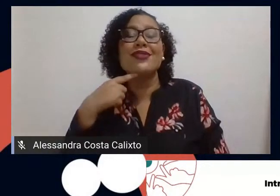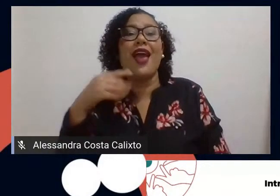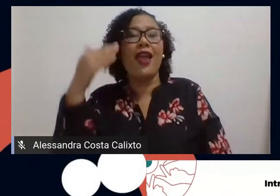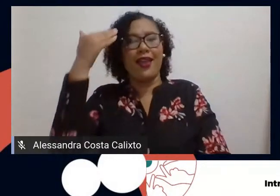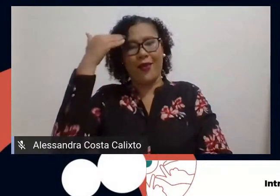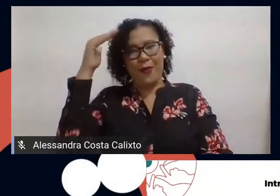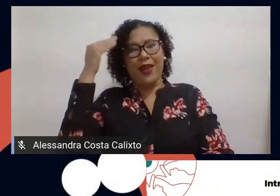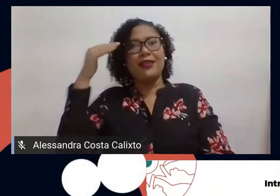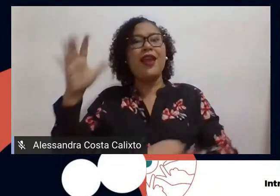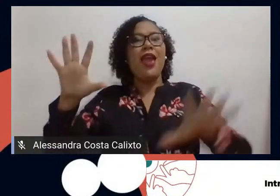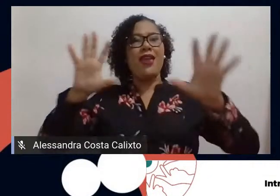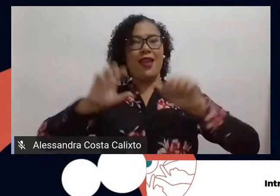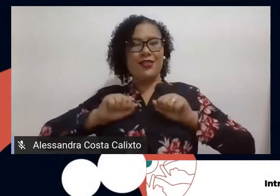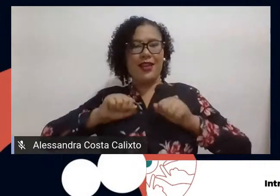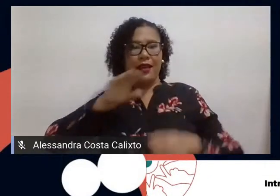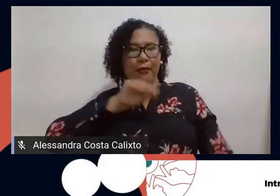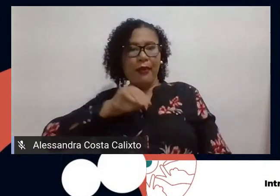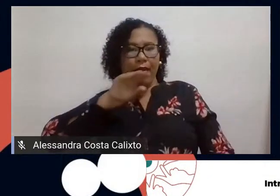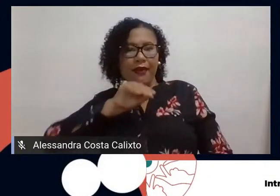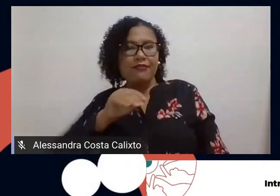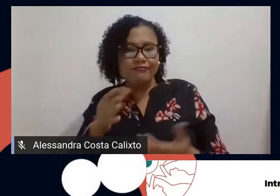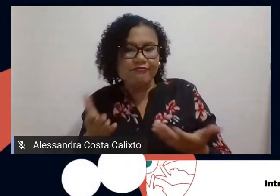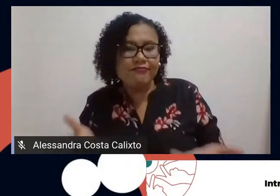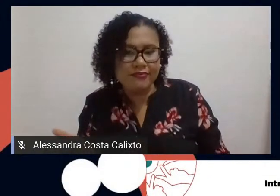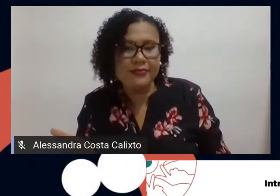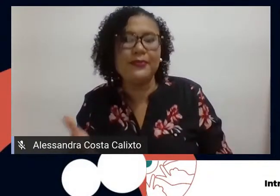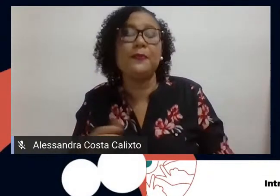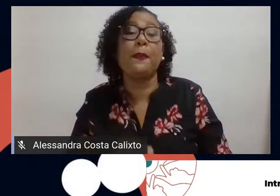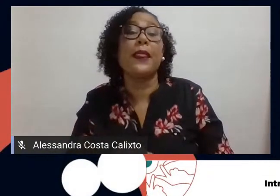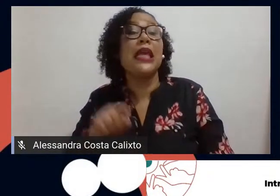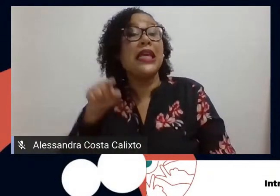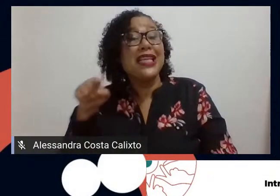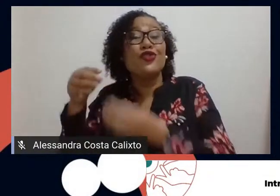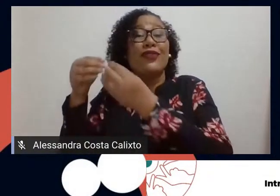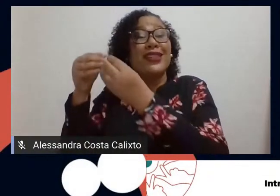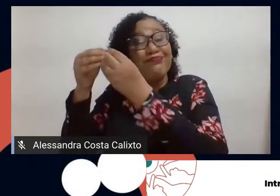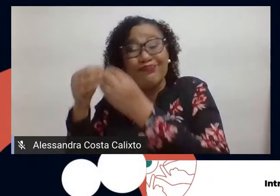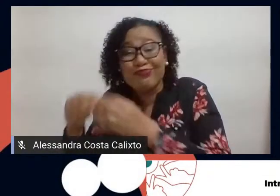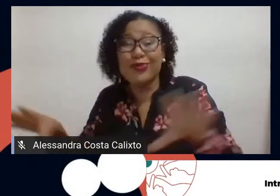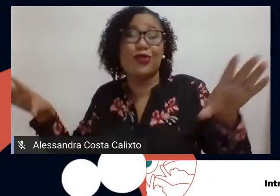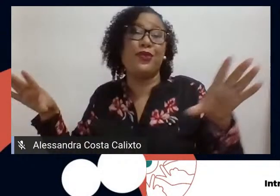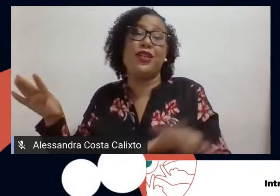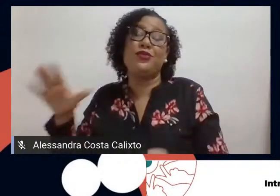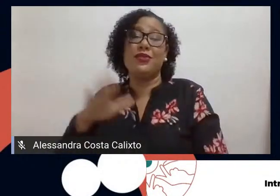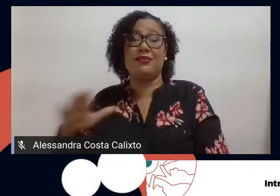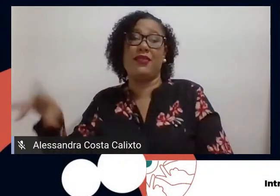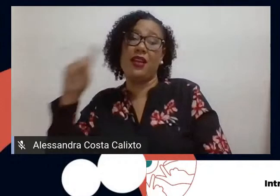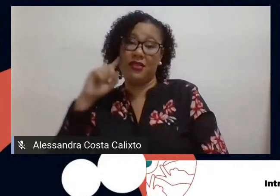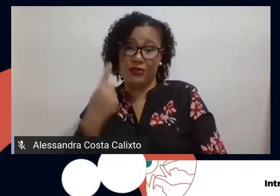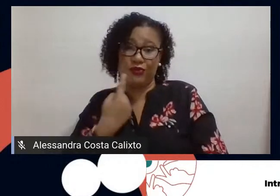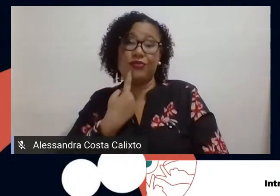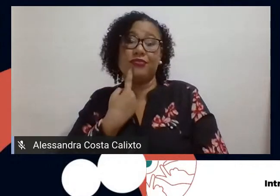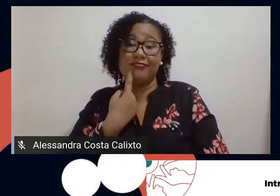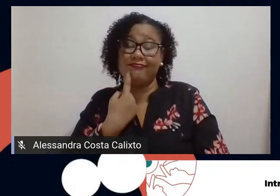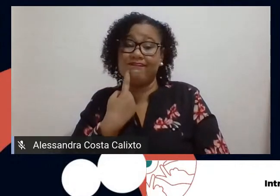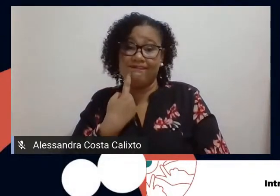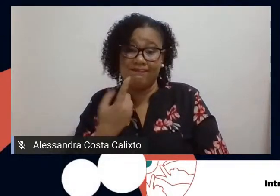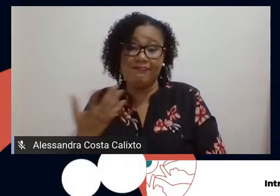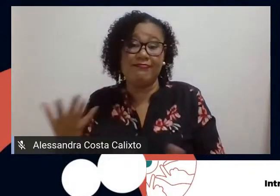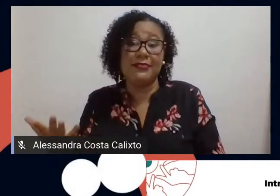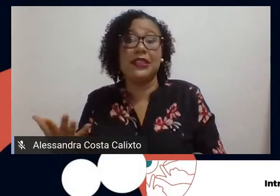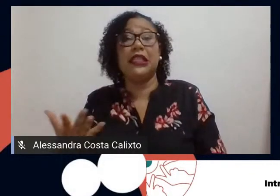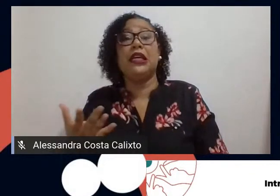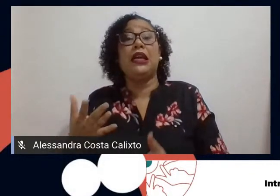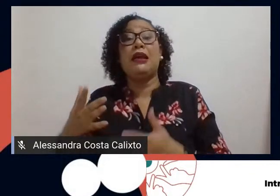o surdo fica perdido naquele espaço por não ter o feedback auditivo da língua dos pais. E isso